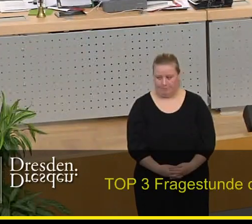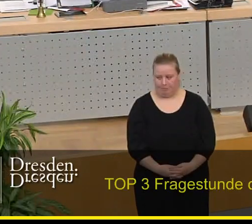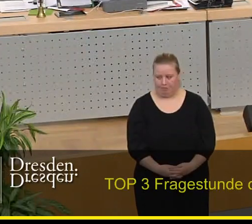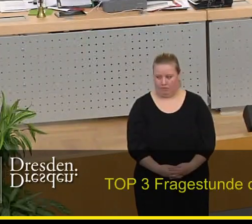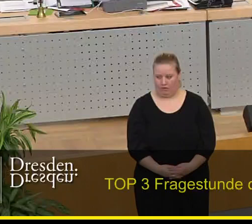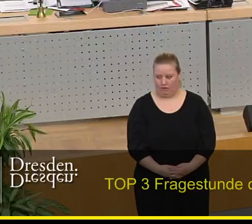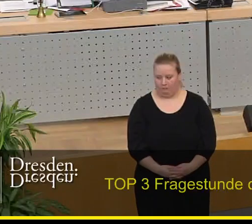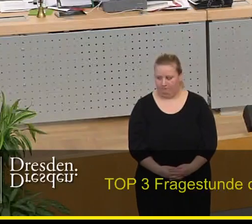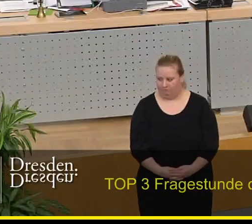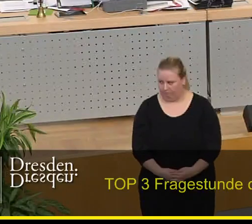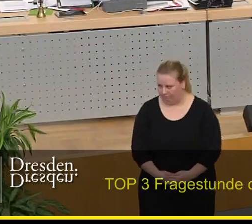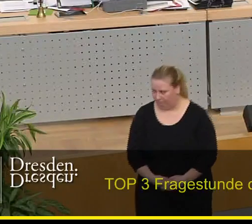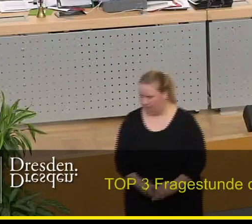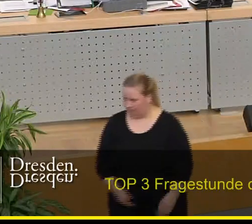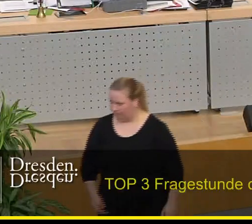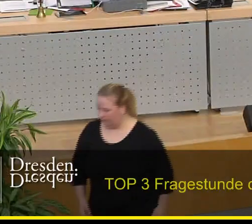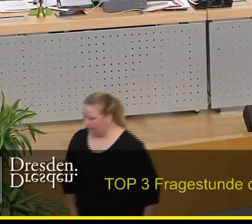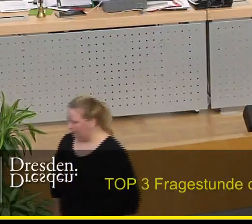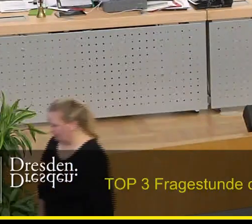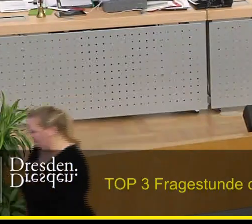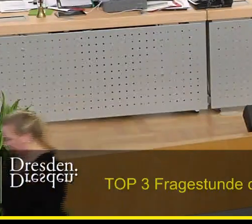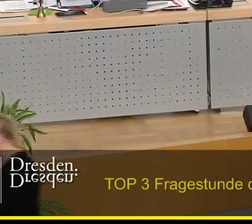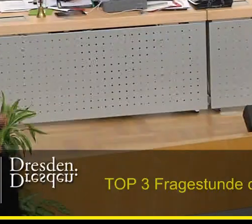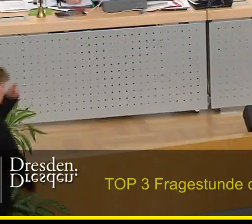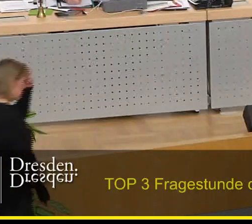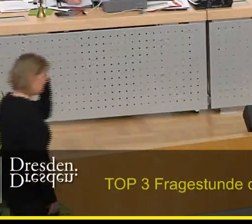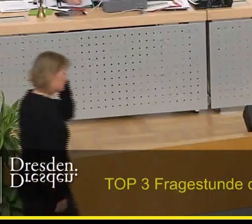Als nächstes die AfD-Fraktion, Herr Obern.